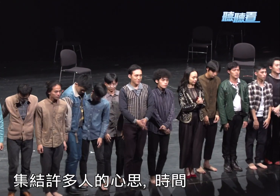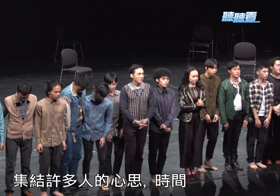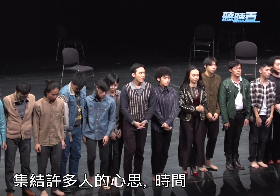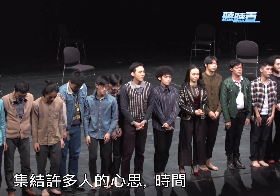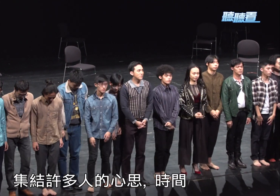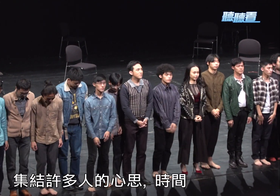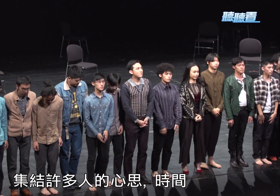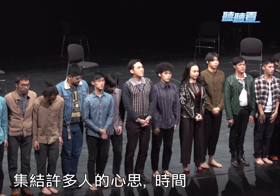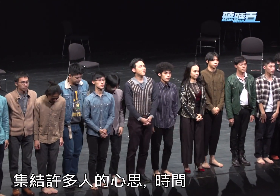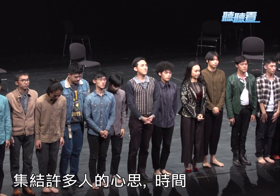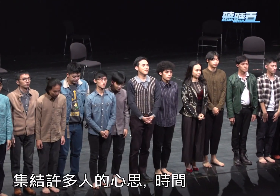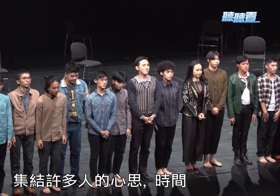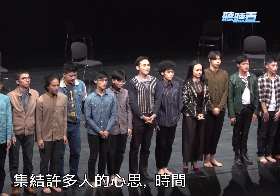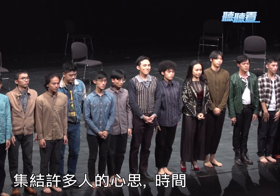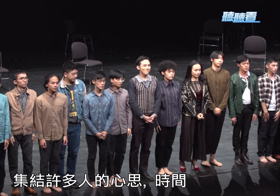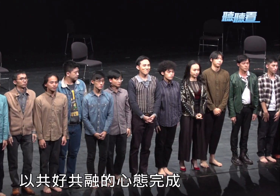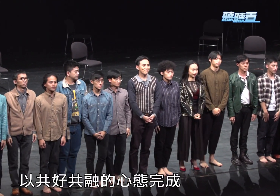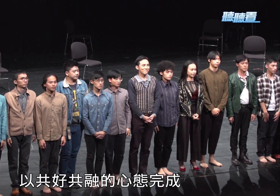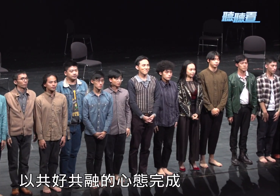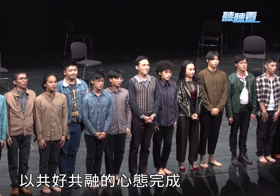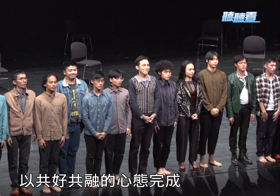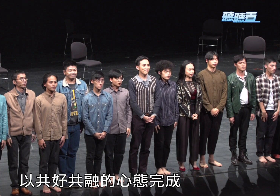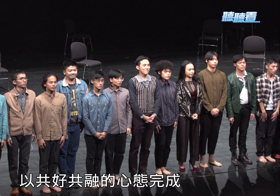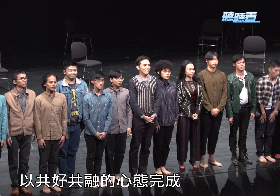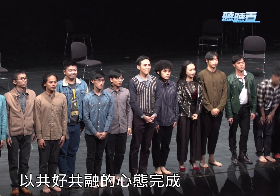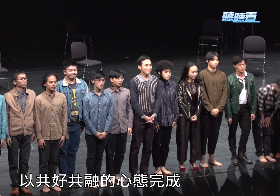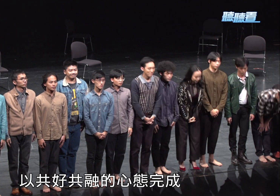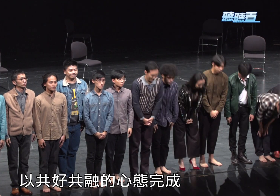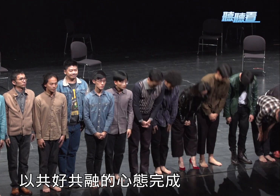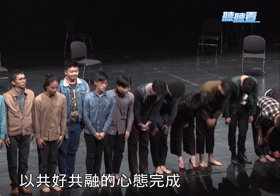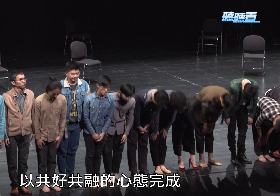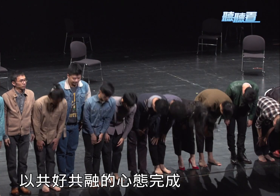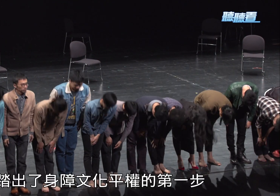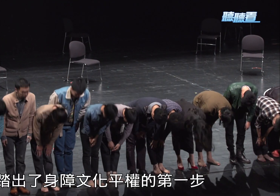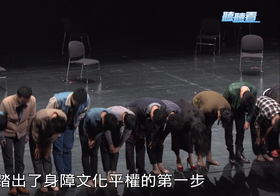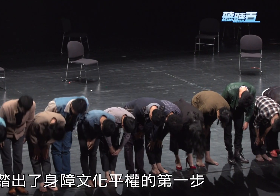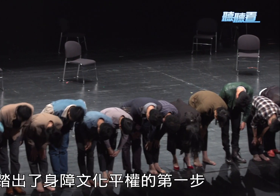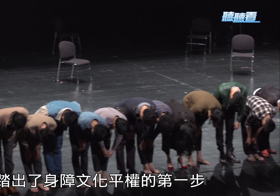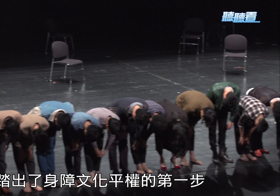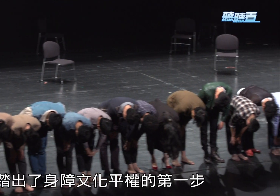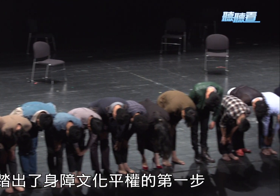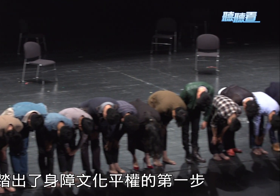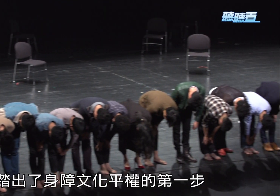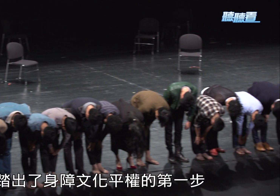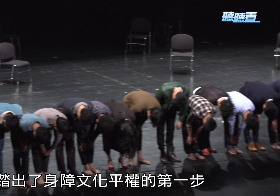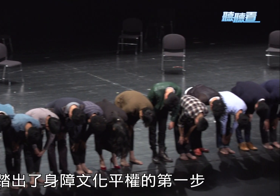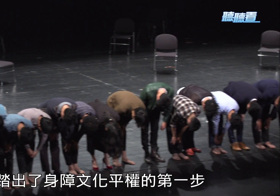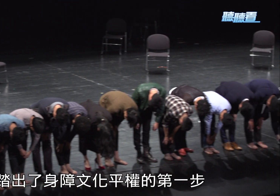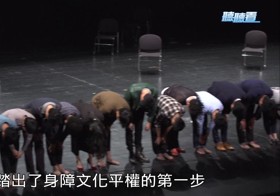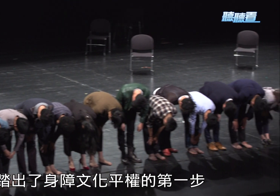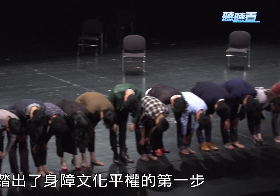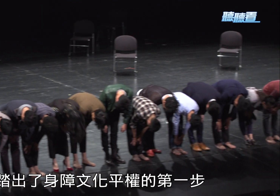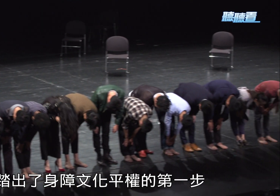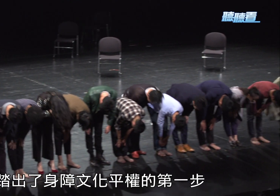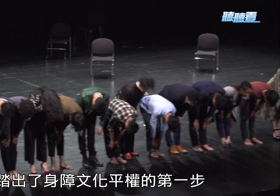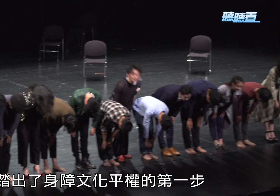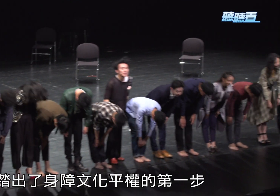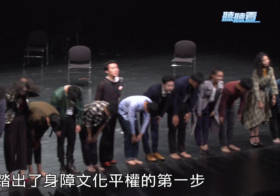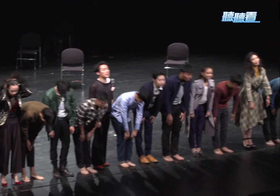集结许多人的心思、时间，以共好共荣的心态完成，踏出了声障文化平权的第一